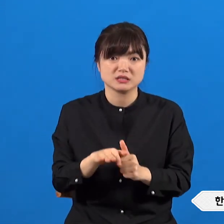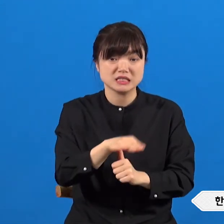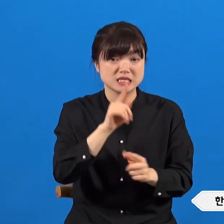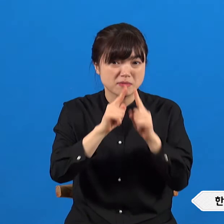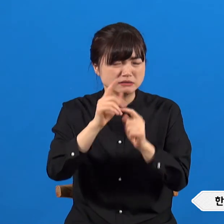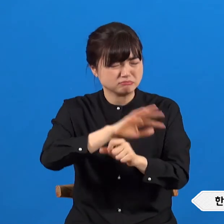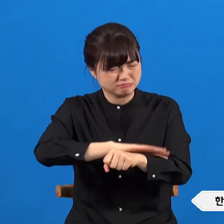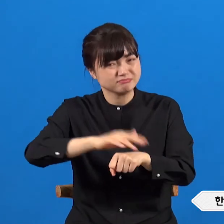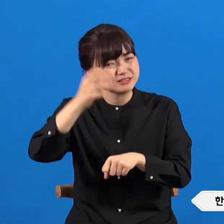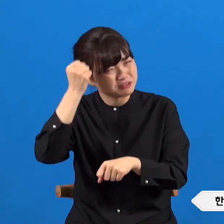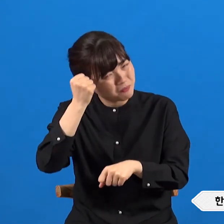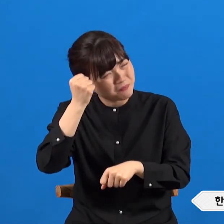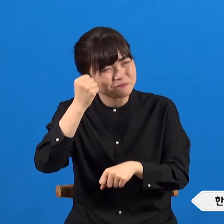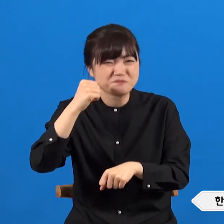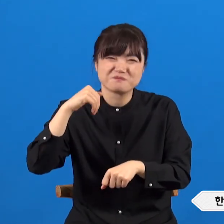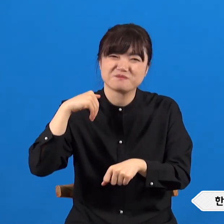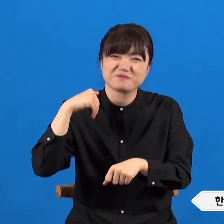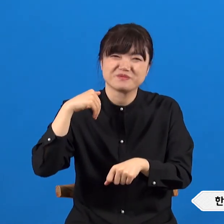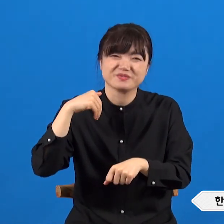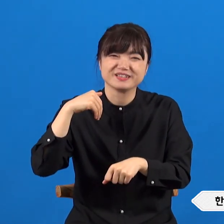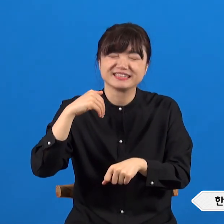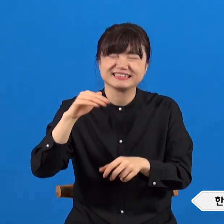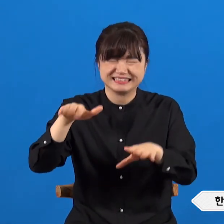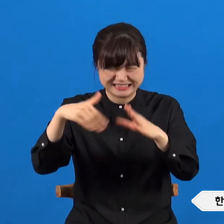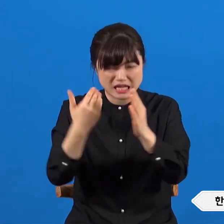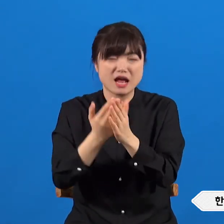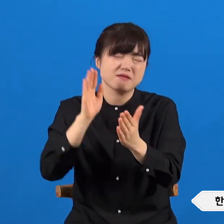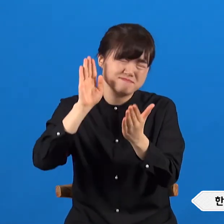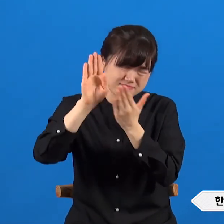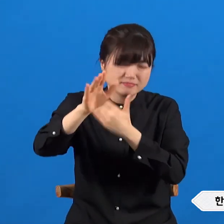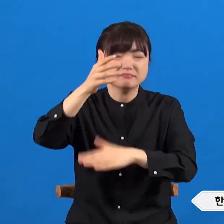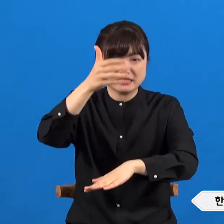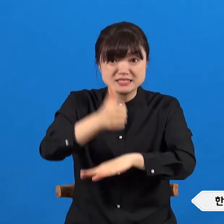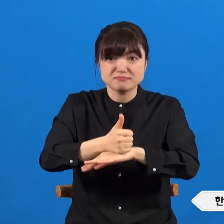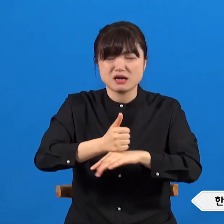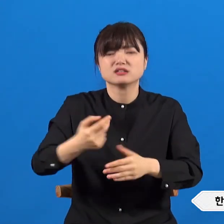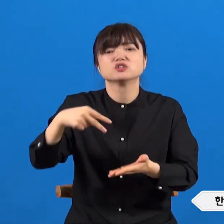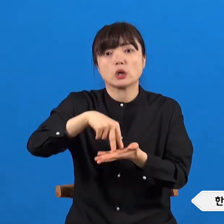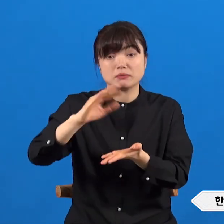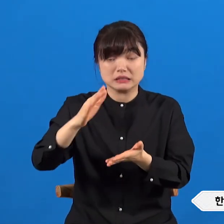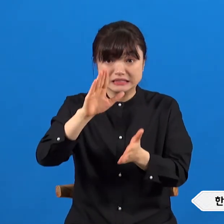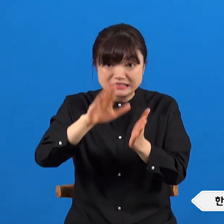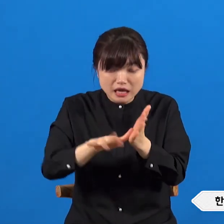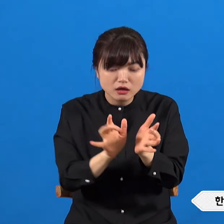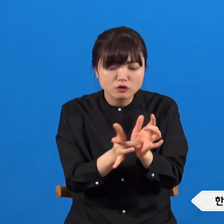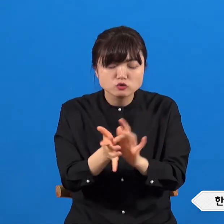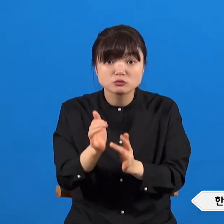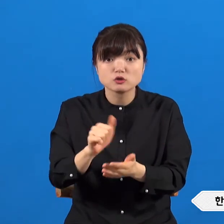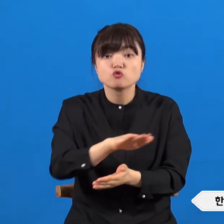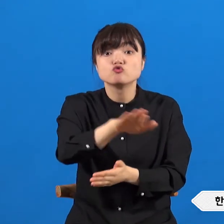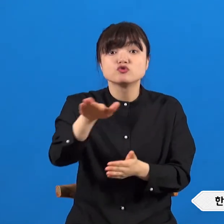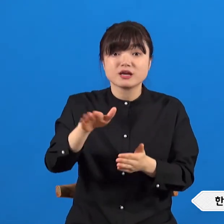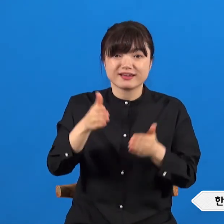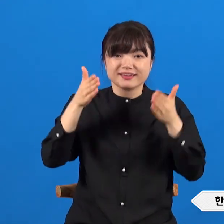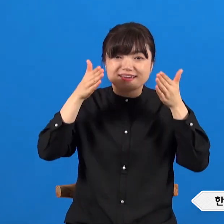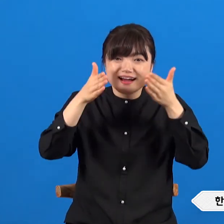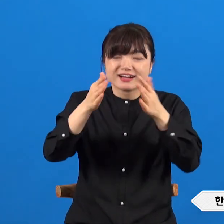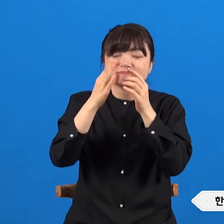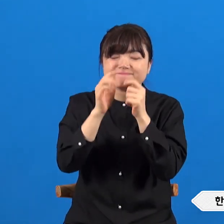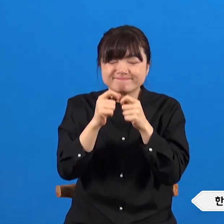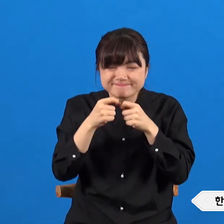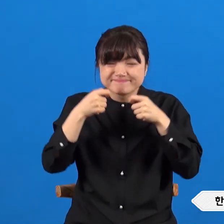기억날지 모르겠습니다. 장차 다 서게 될 것입니다. 그날에 주님께서 우리를 향하여